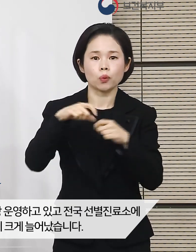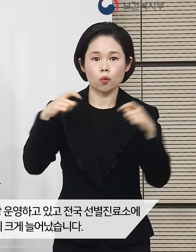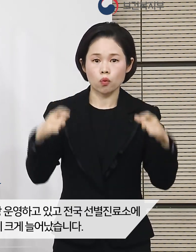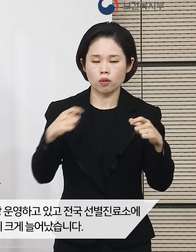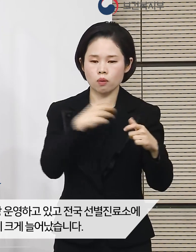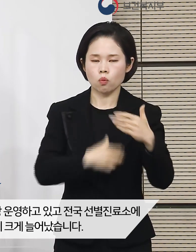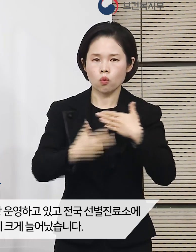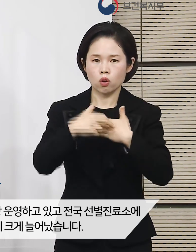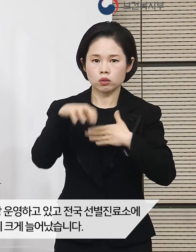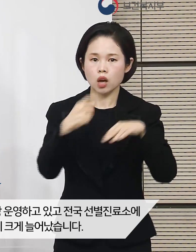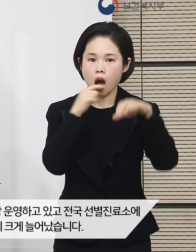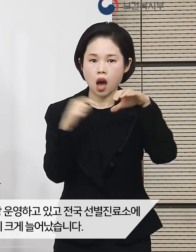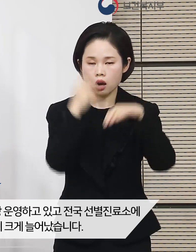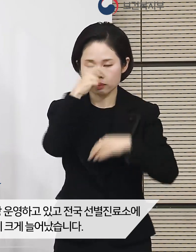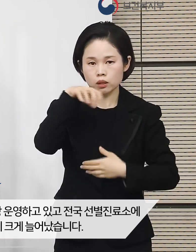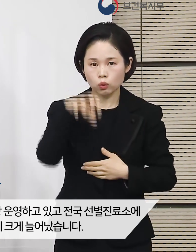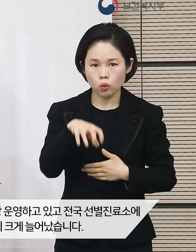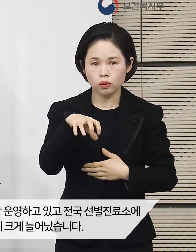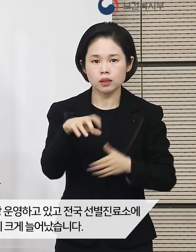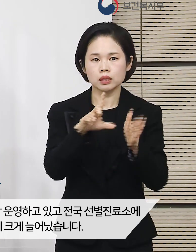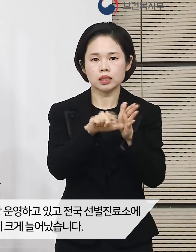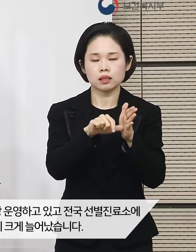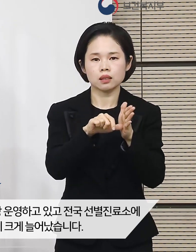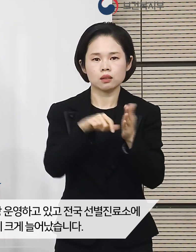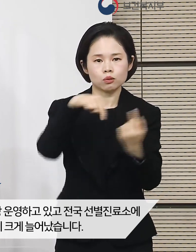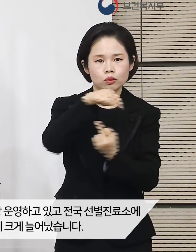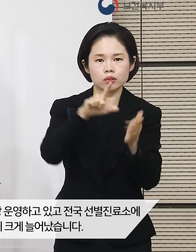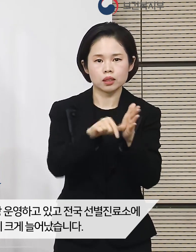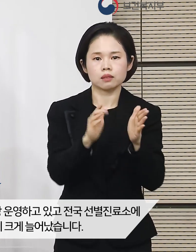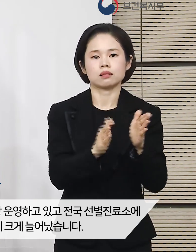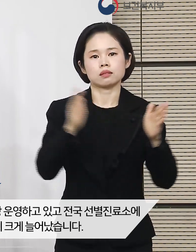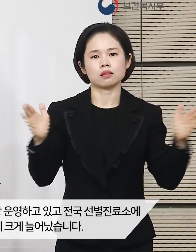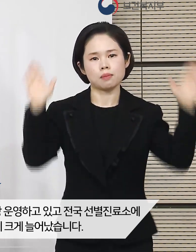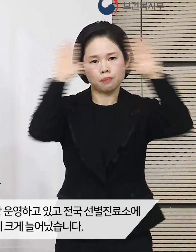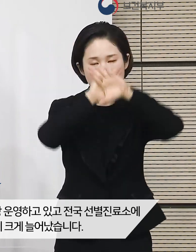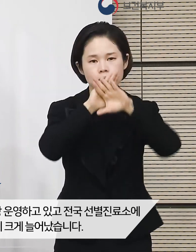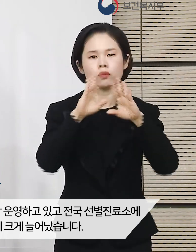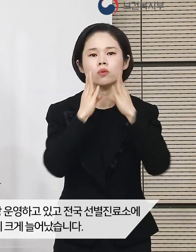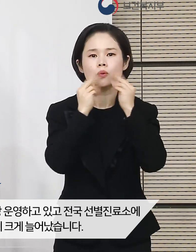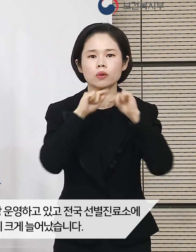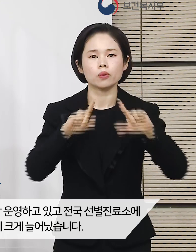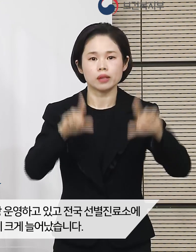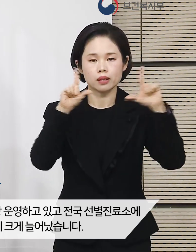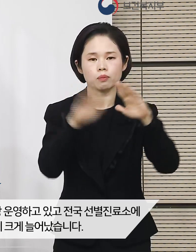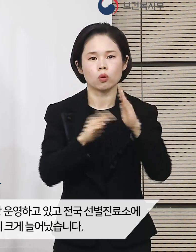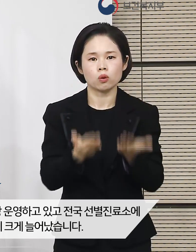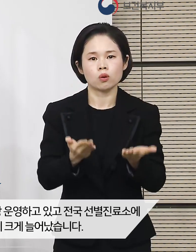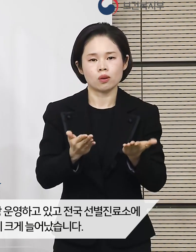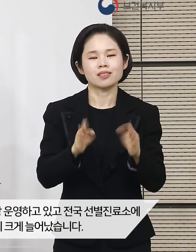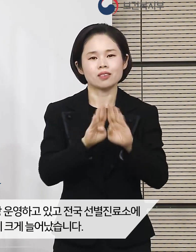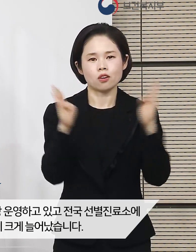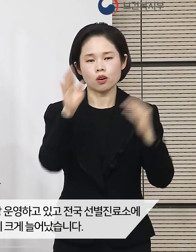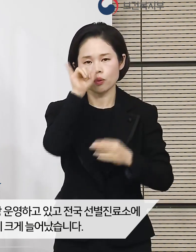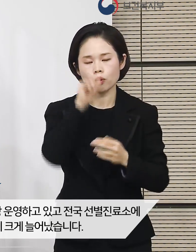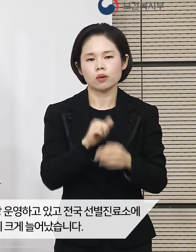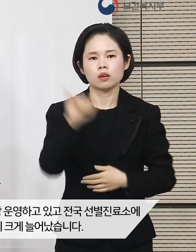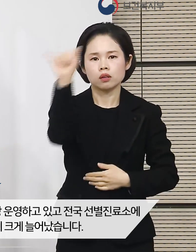수도권의 보건소 선별진료소는 야간과 공휴일까지 연장 운영하고 있고